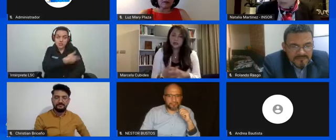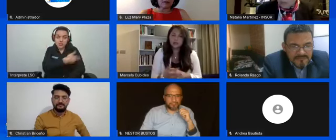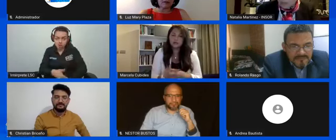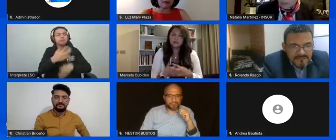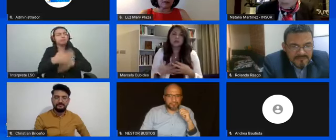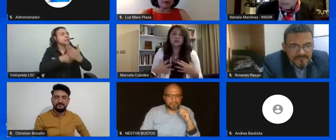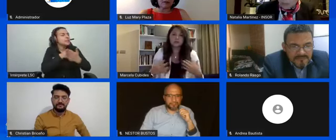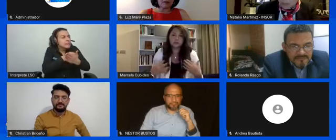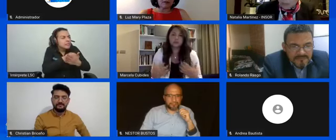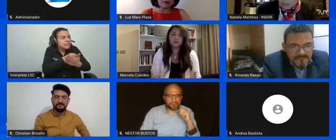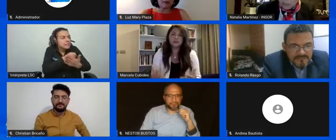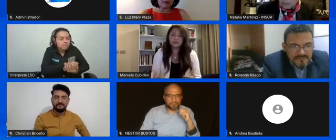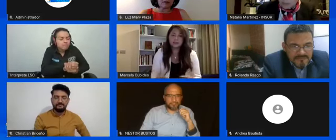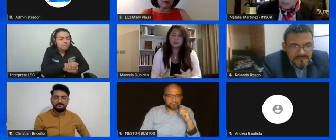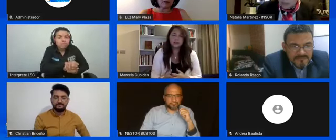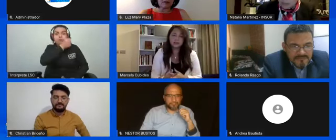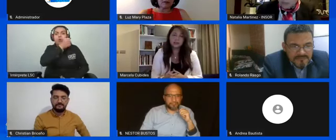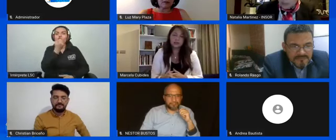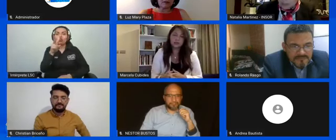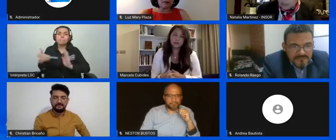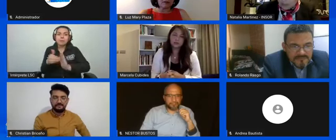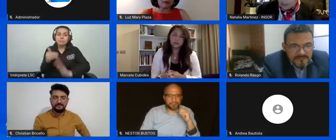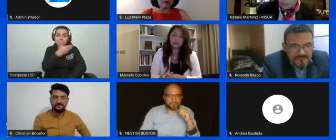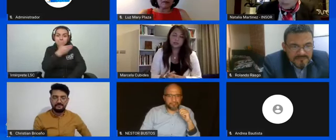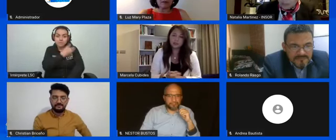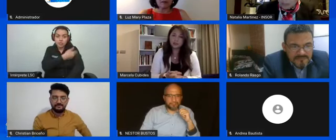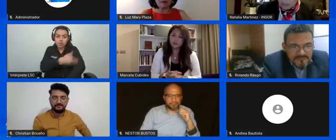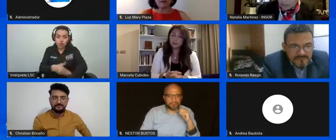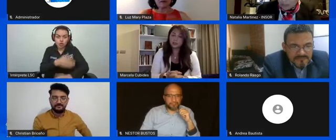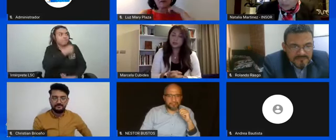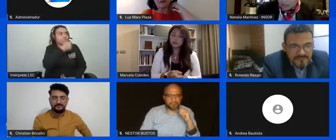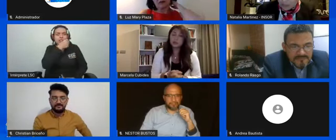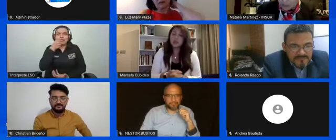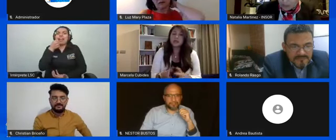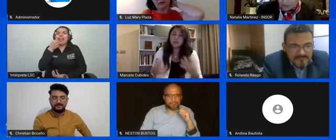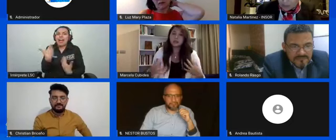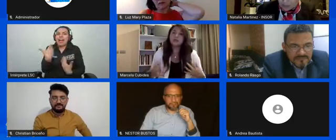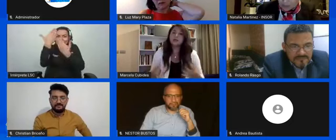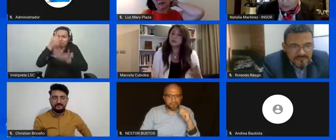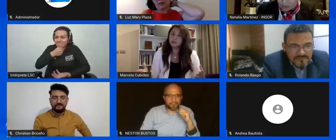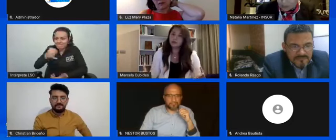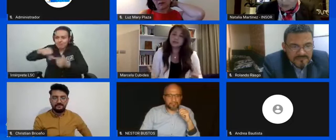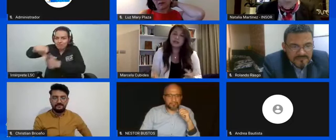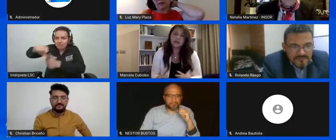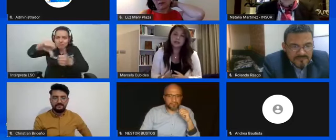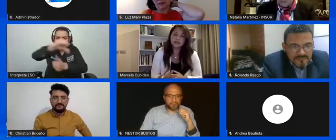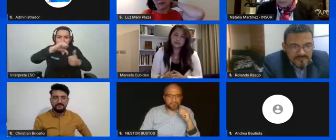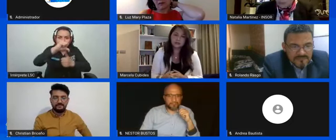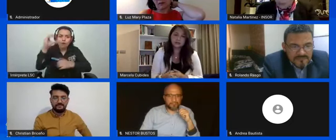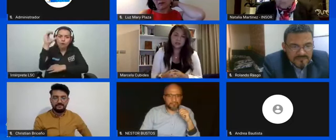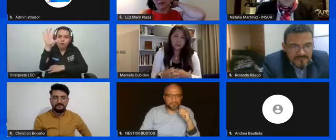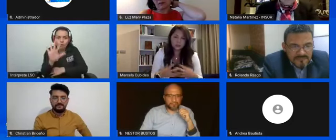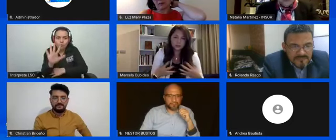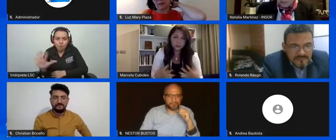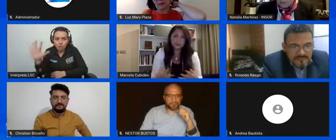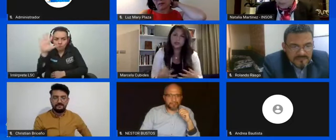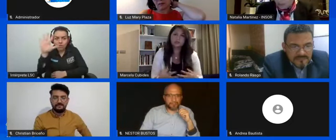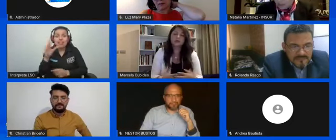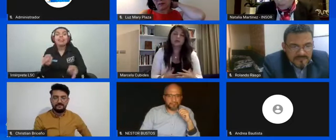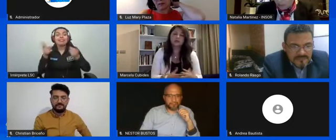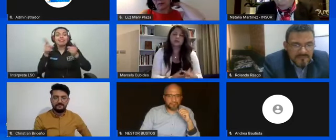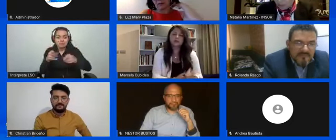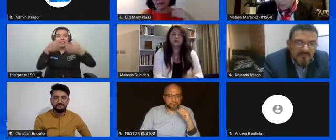de recursos que nos permitieron invertir de manera muy importante en los territorios, incluida una nueva sede, que es una sede pues, que